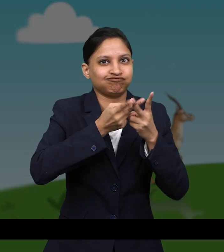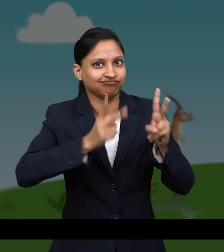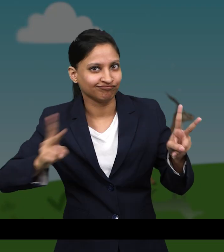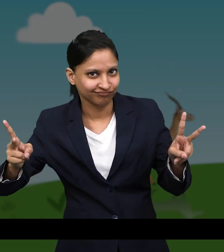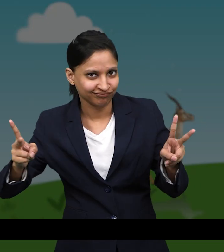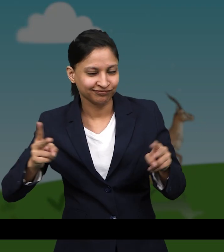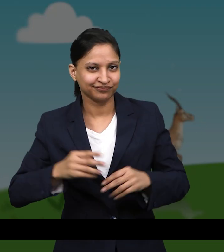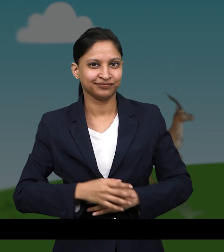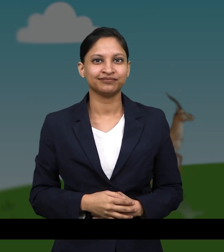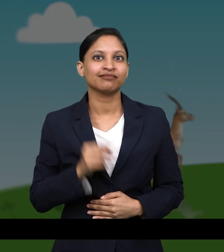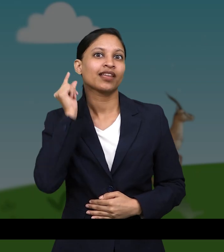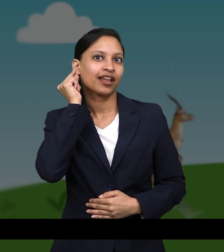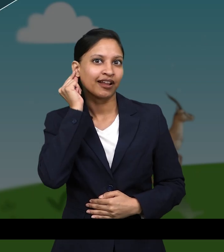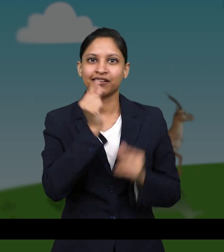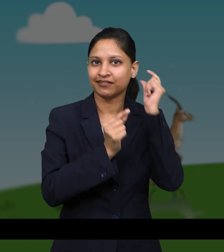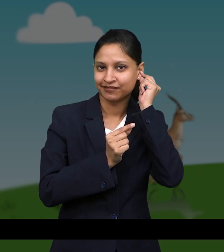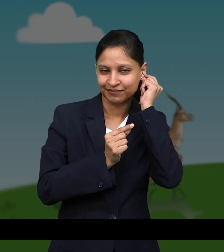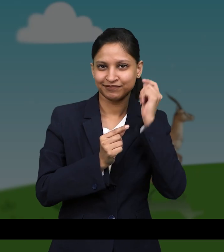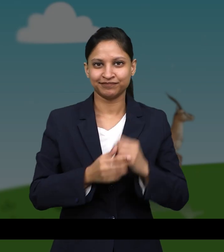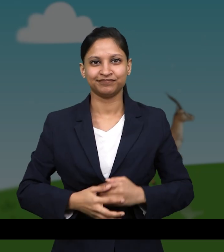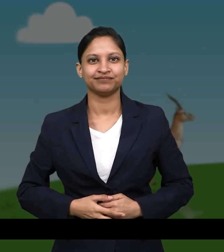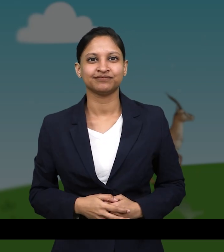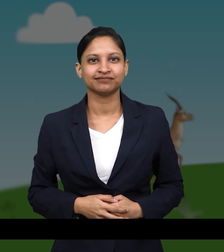जानवर, कान,